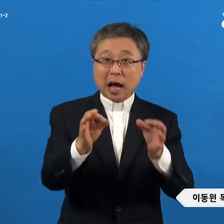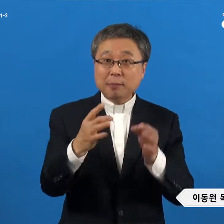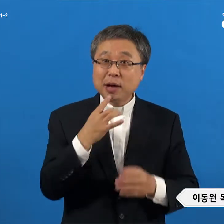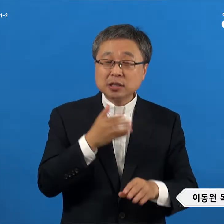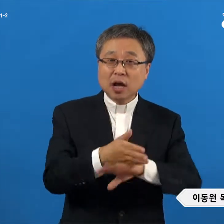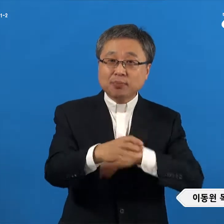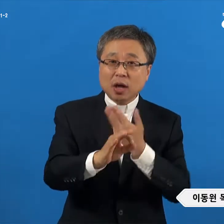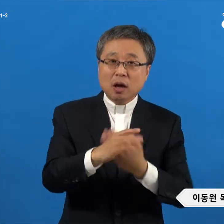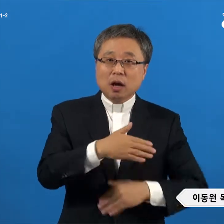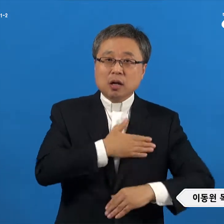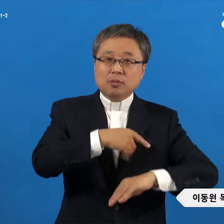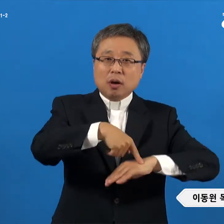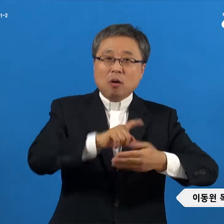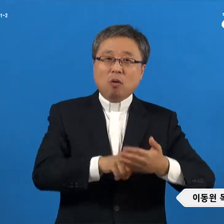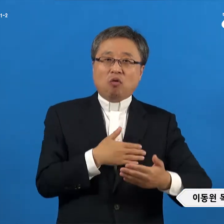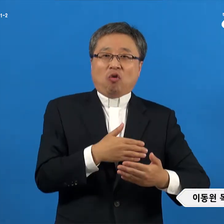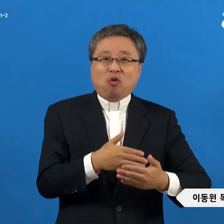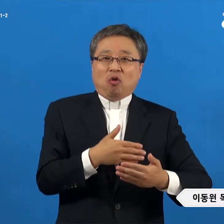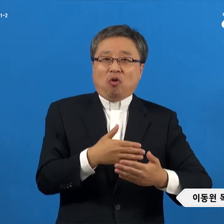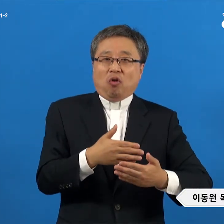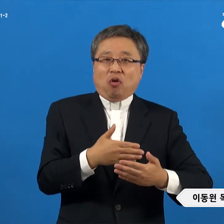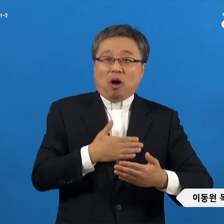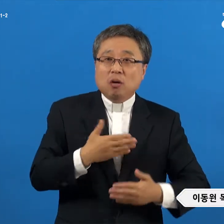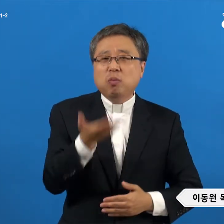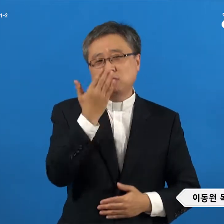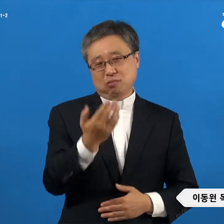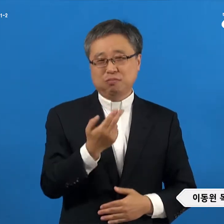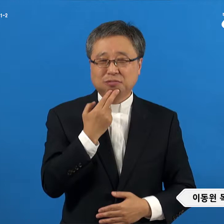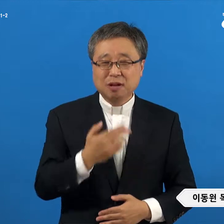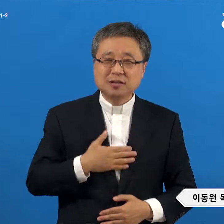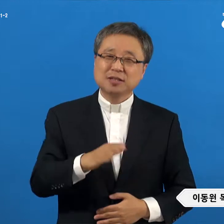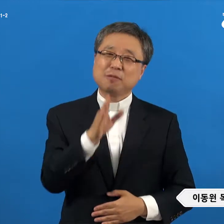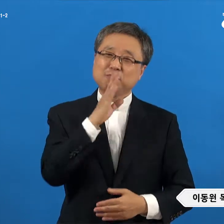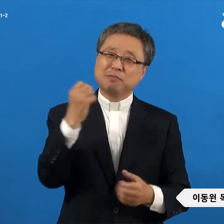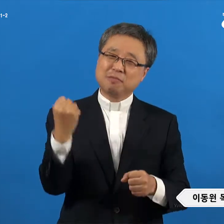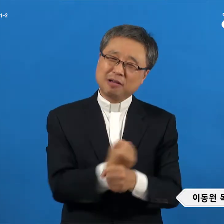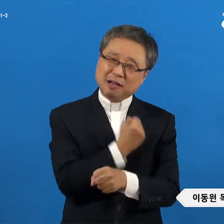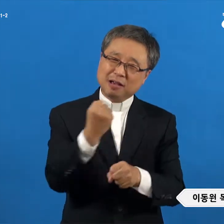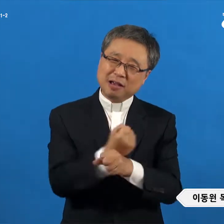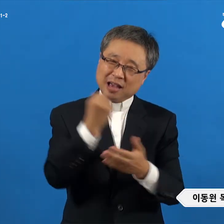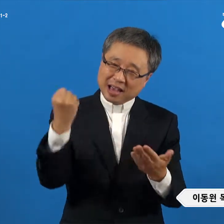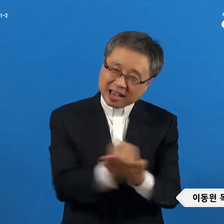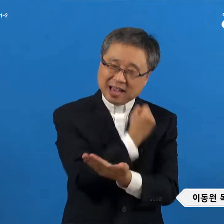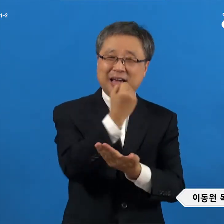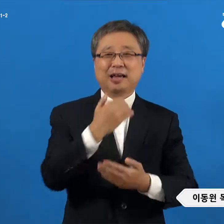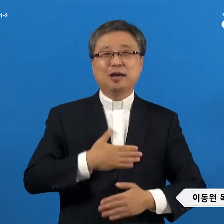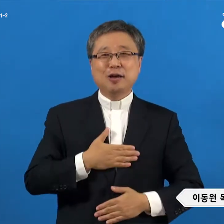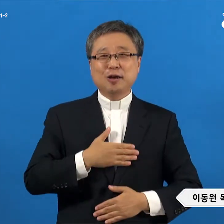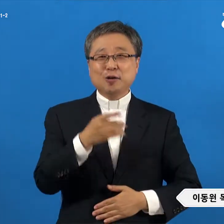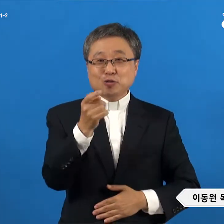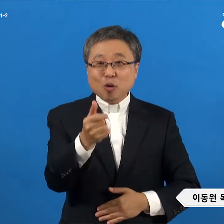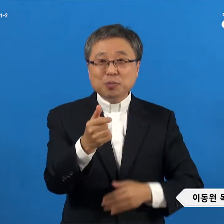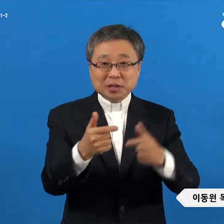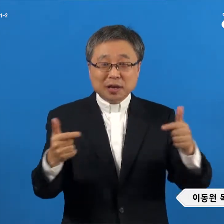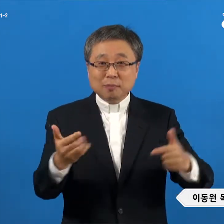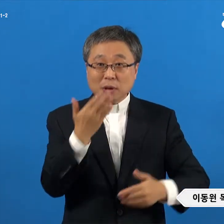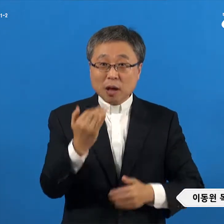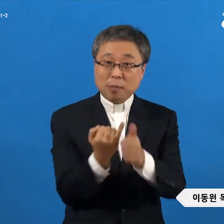가슴이 뜁니다. 근데 이거 먹을 수가 없잖아요. 참. 쉽지 않아요. 조금씩 먹어요. 마누라 아닌 게 없을